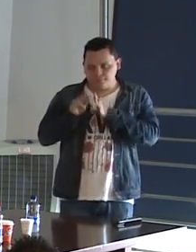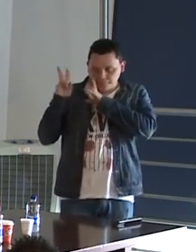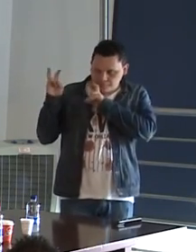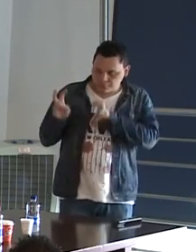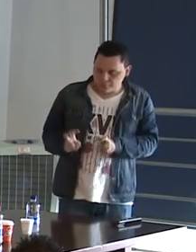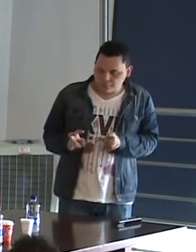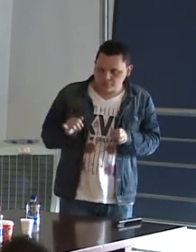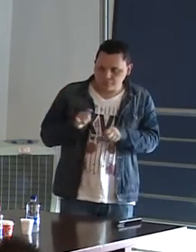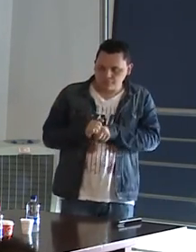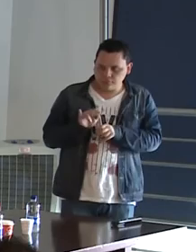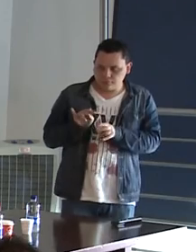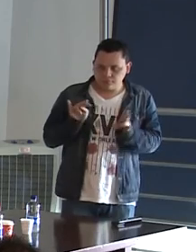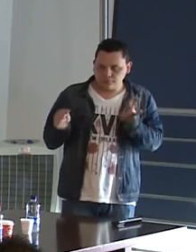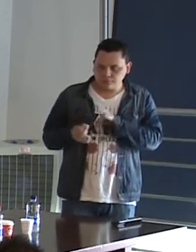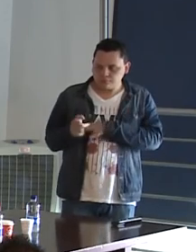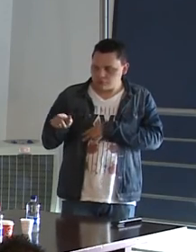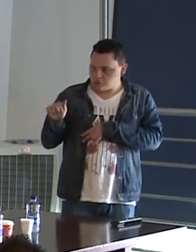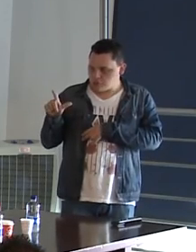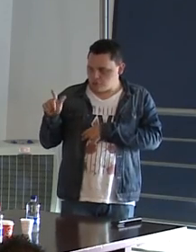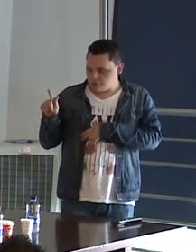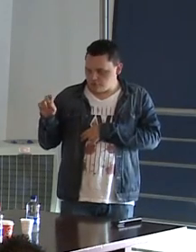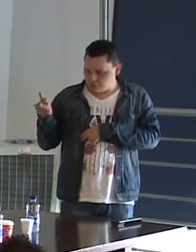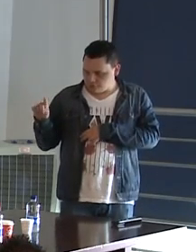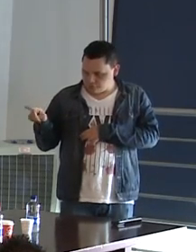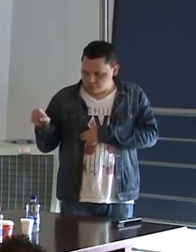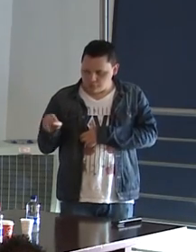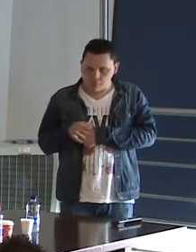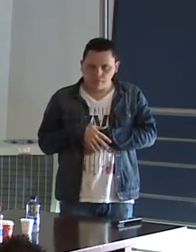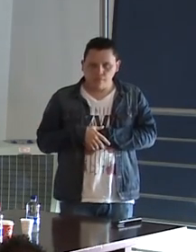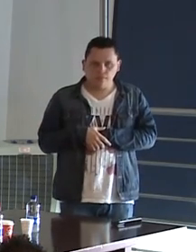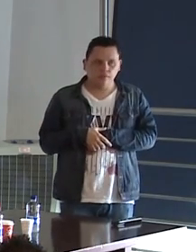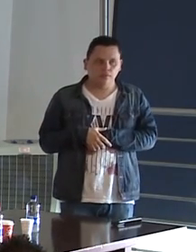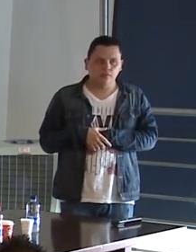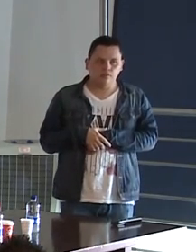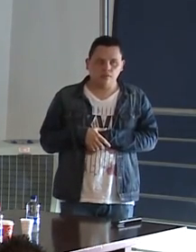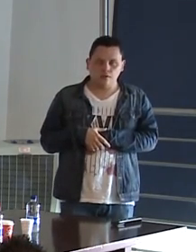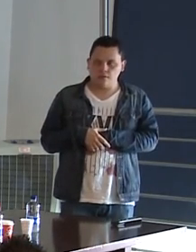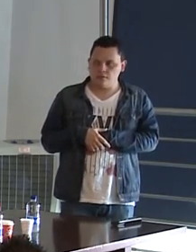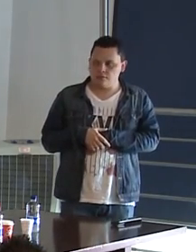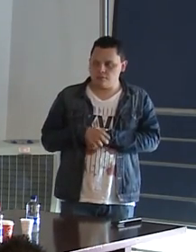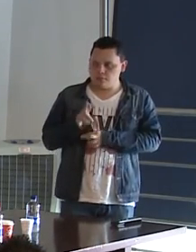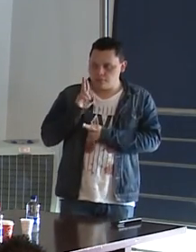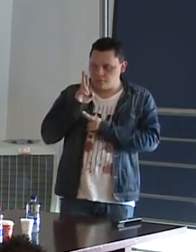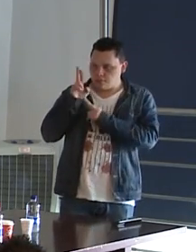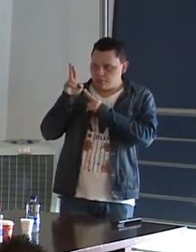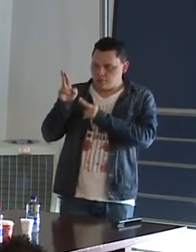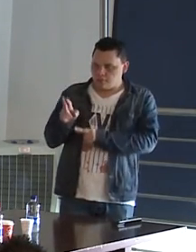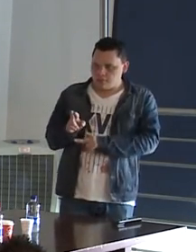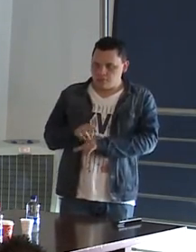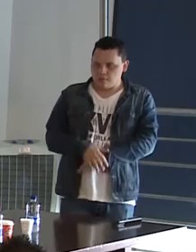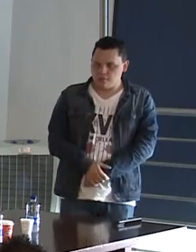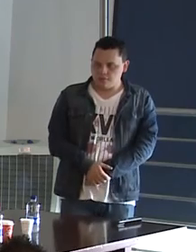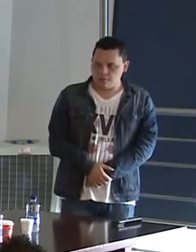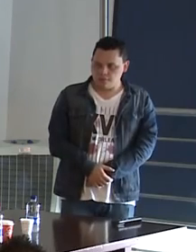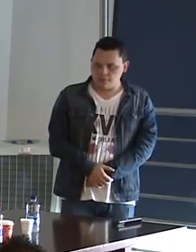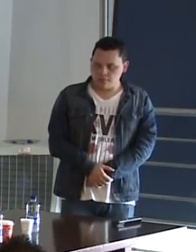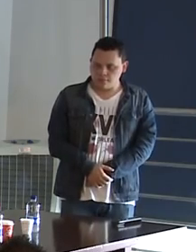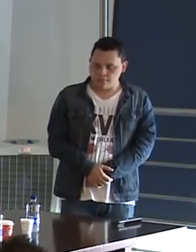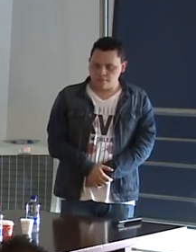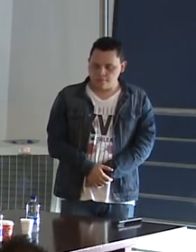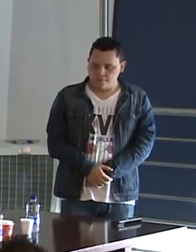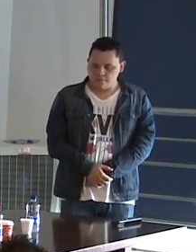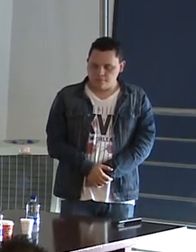también por el mismo lado que nos pedía Alfonso. Muy bien. Vamos a hacer un homenaje. Sí, señor, claro.